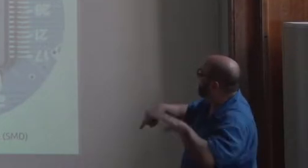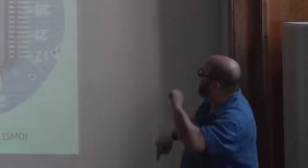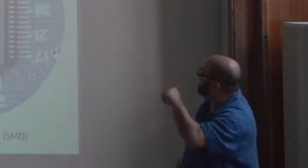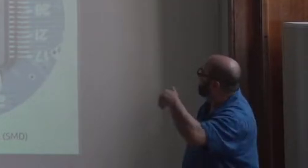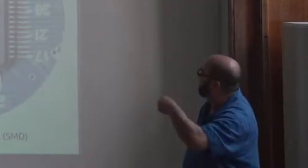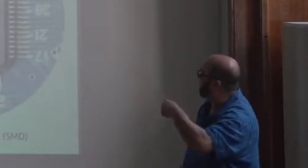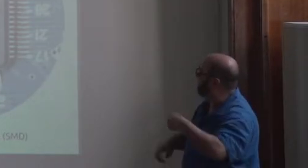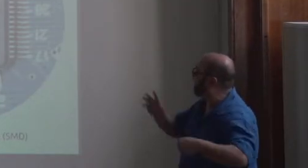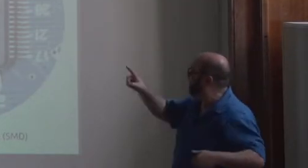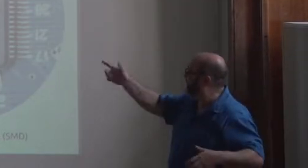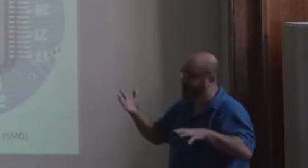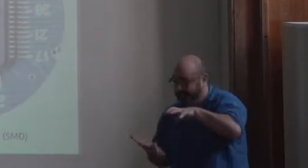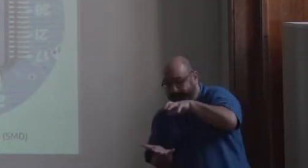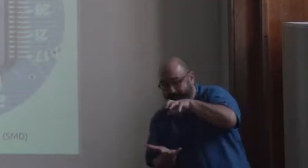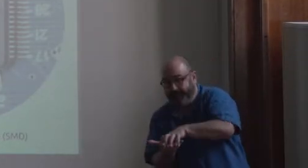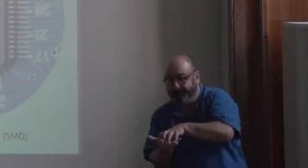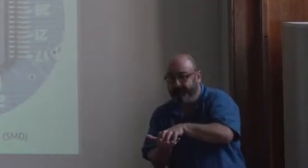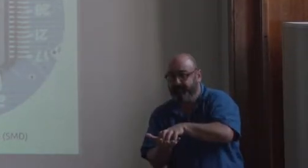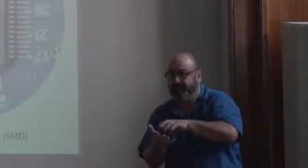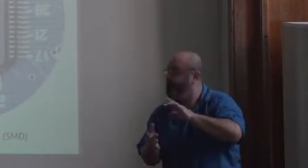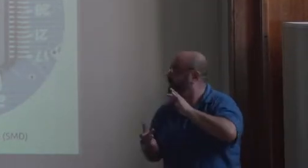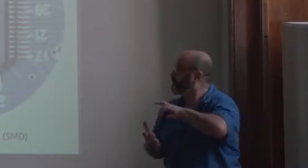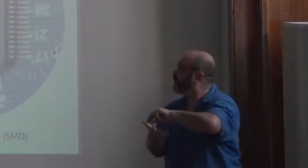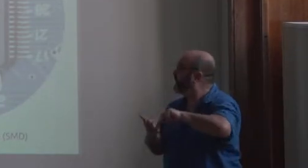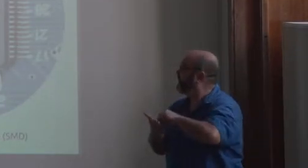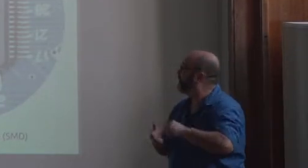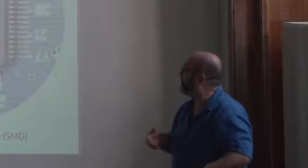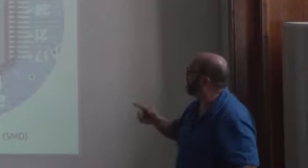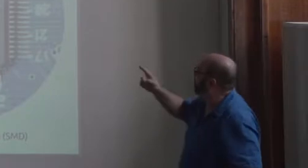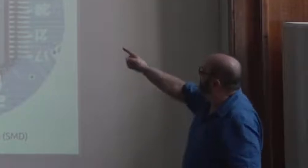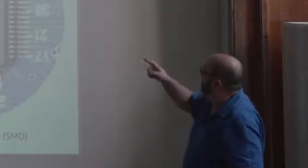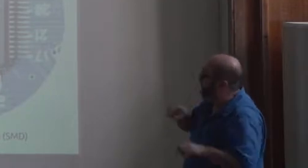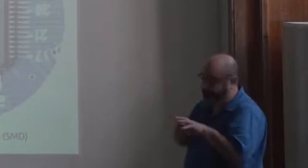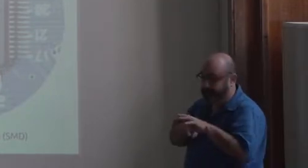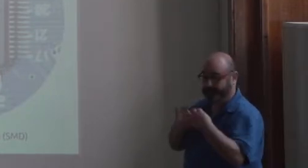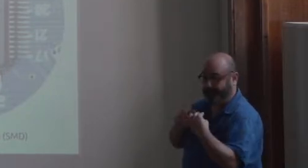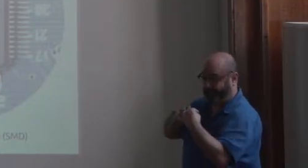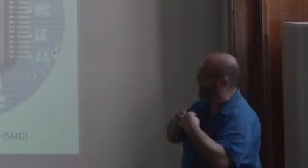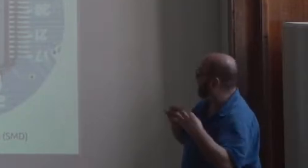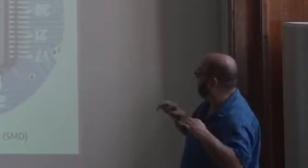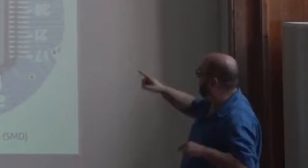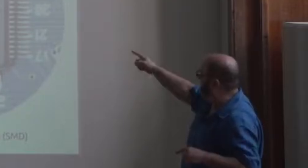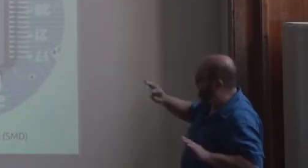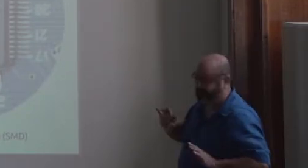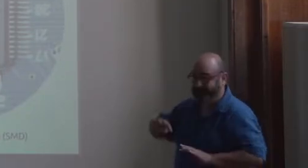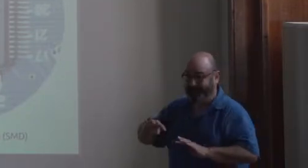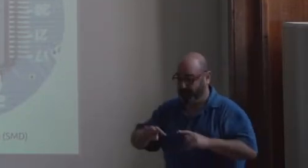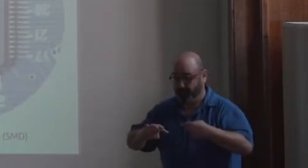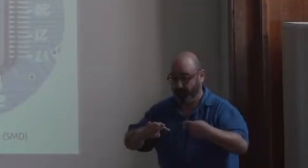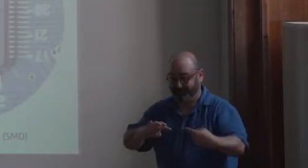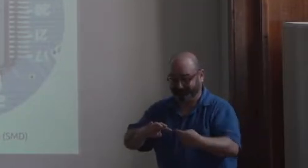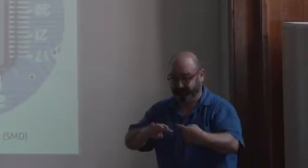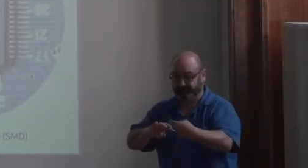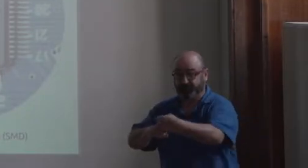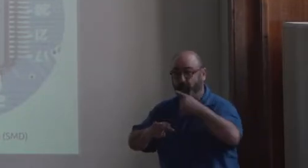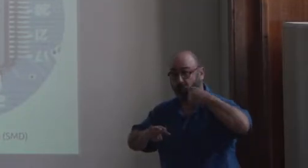fait soudé directement à une plaque, à un circuit. Et vous voyez ici à chaque fois toutes les petites pattes. Donc la majorité de ces pattes, on peut décider de mettre de